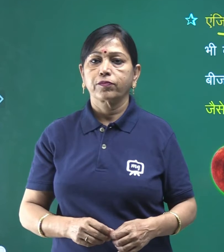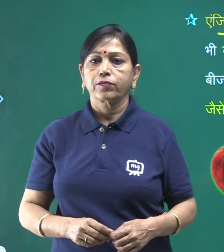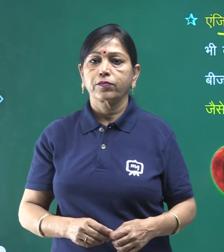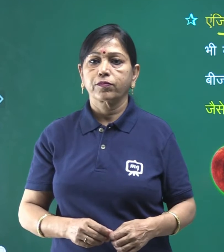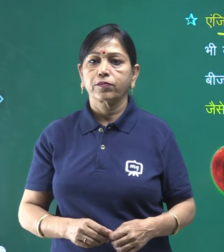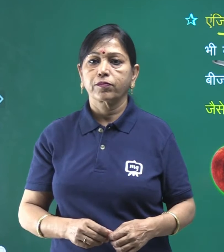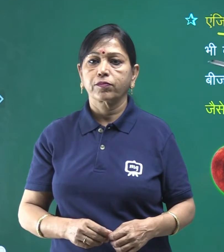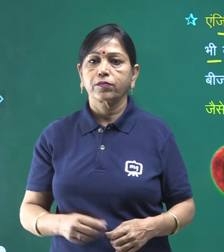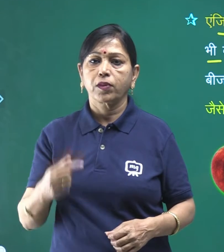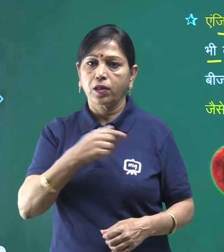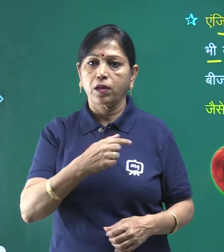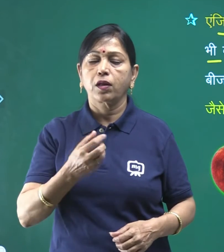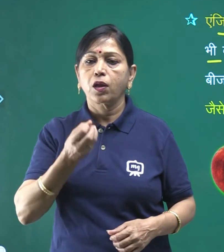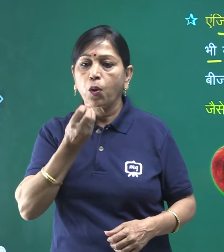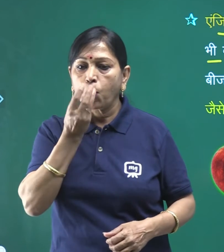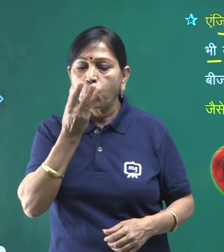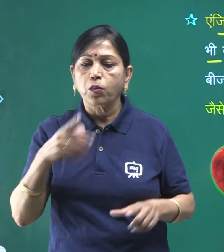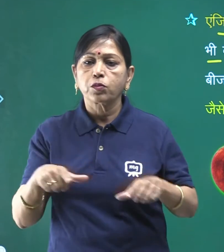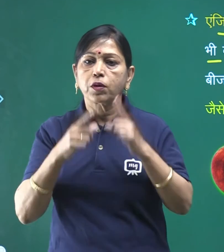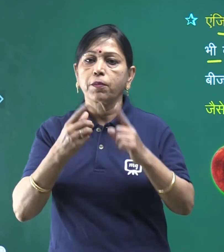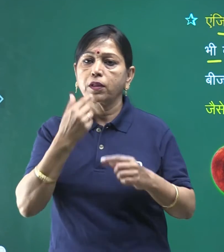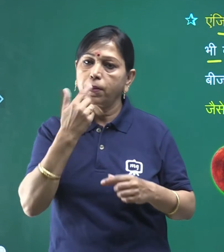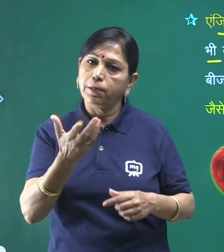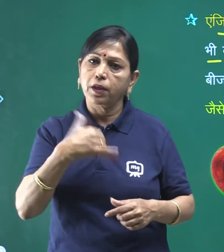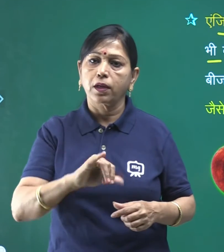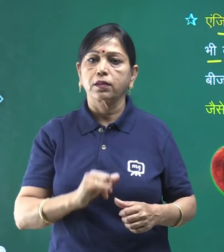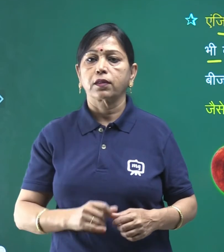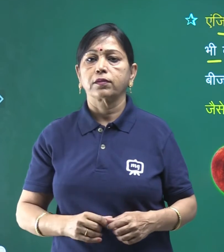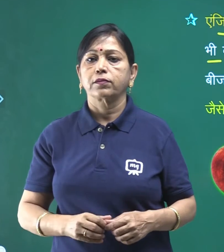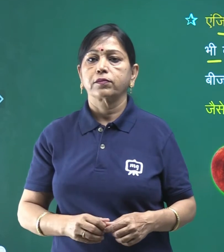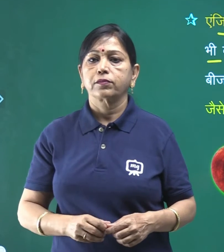इन्हें पुष्पी पादप भी कहा जाता है।